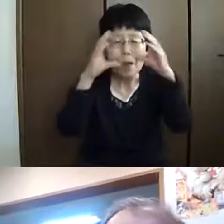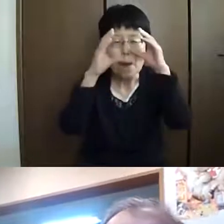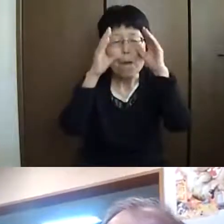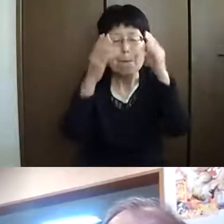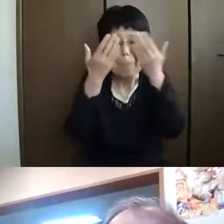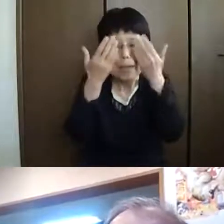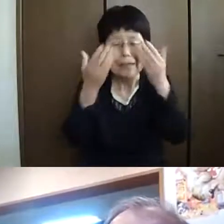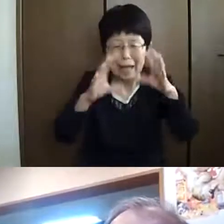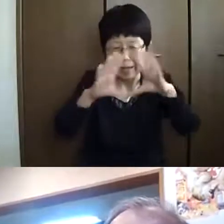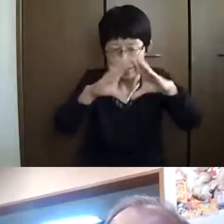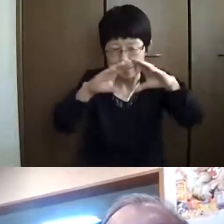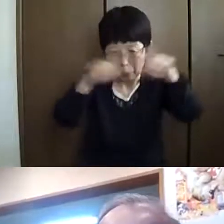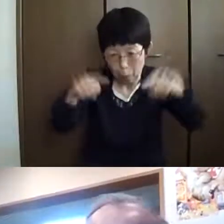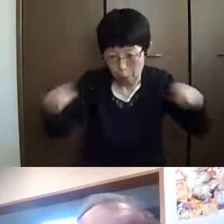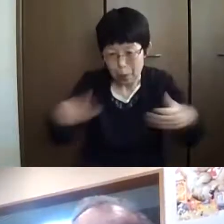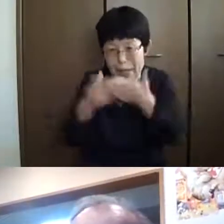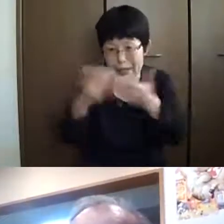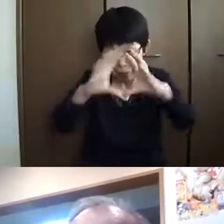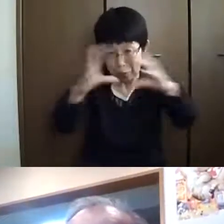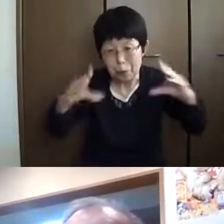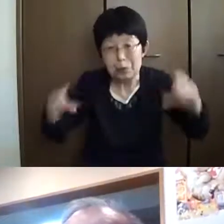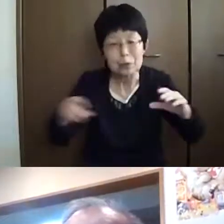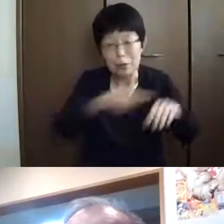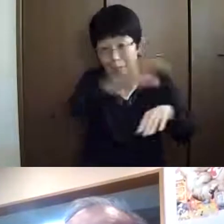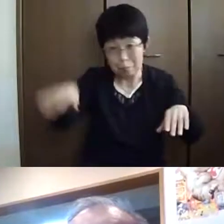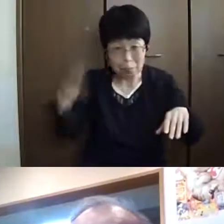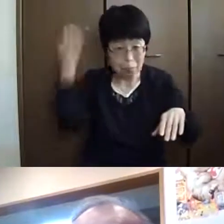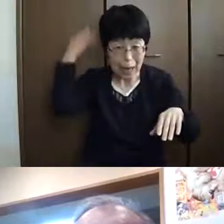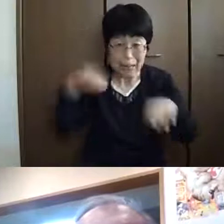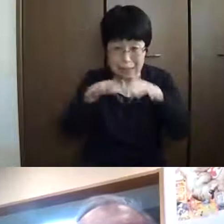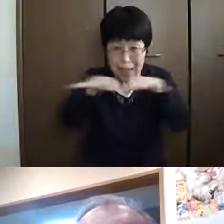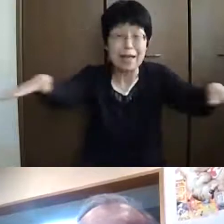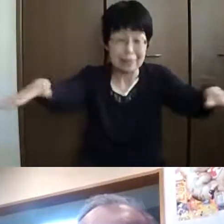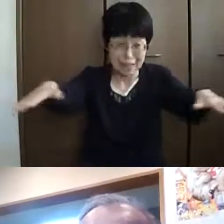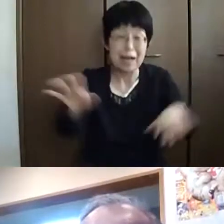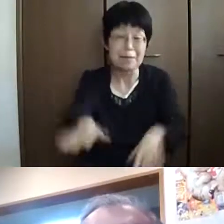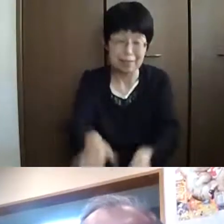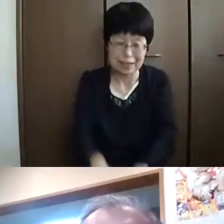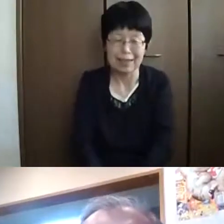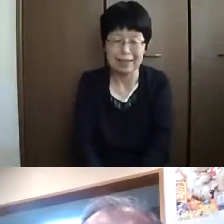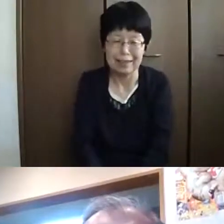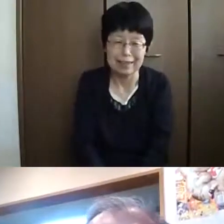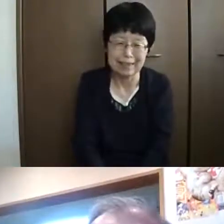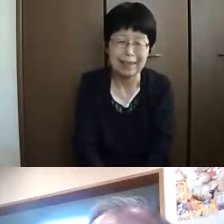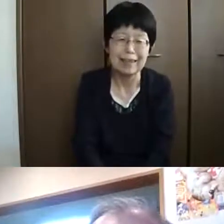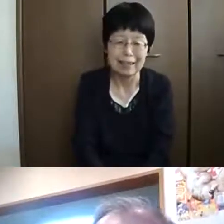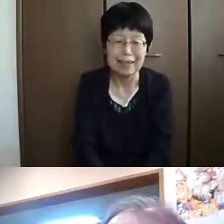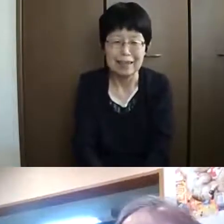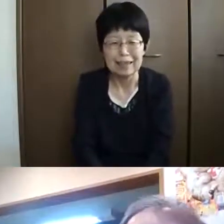ましたよね。ボヨーンって感じのボヨーンってね。 なるほど。 私もすご